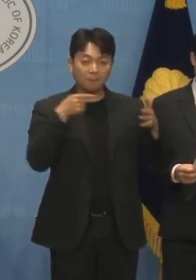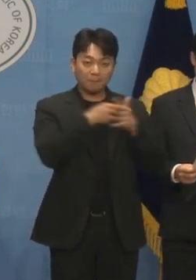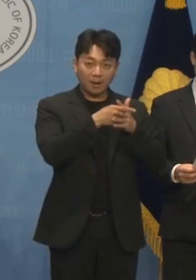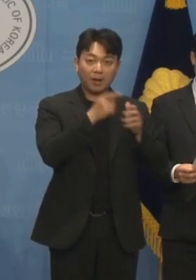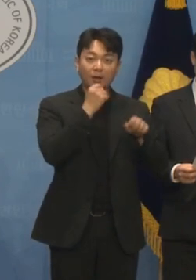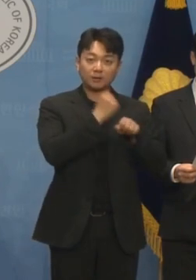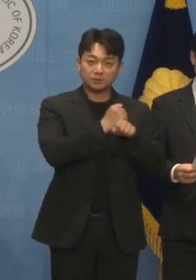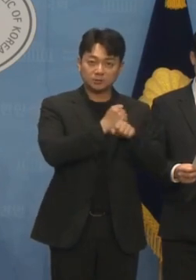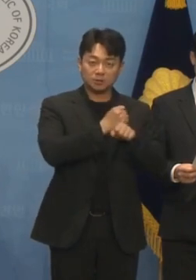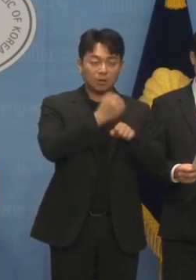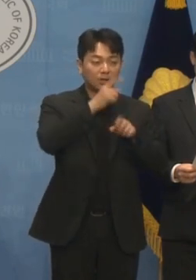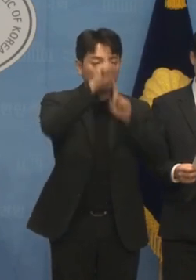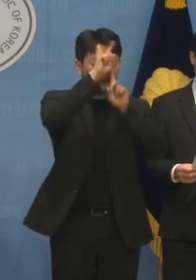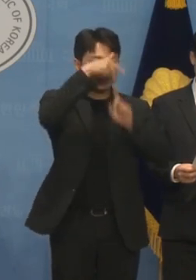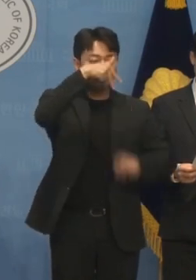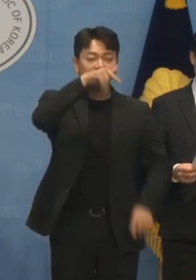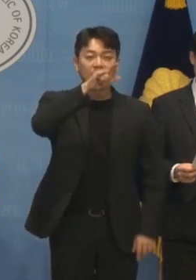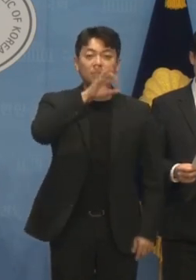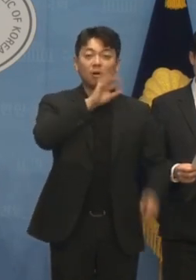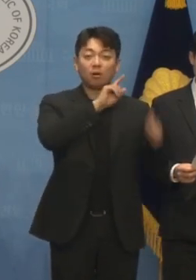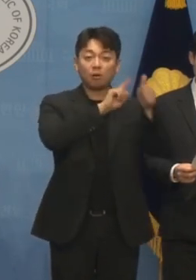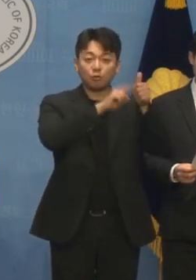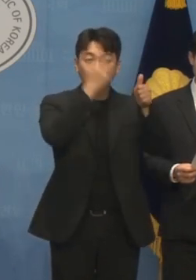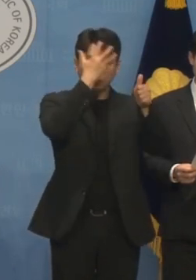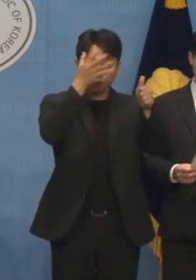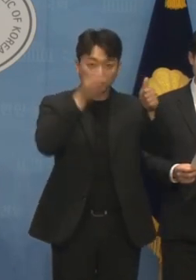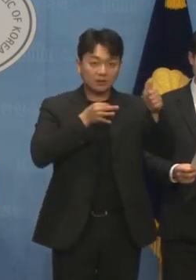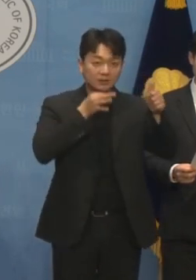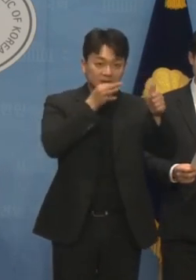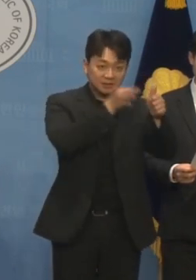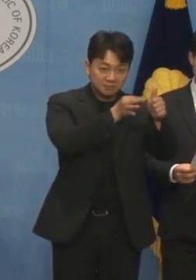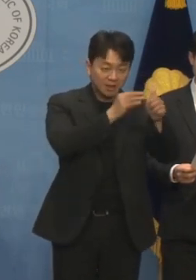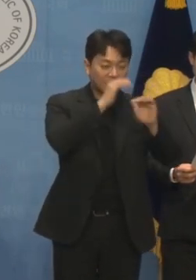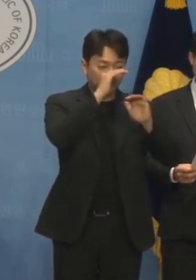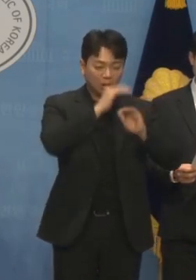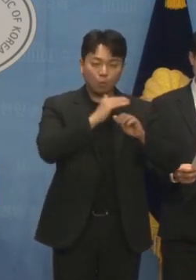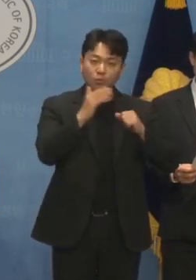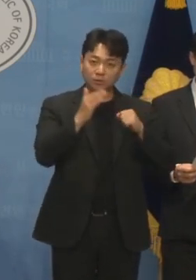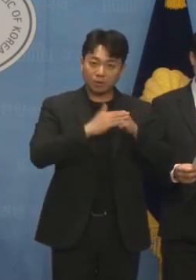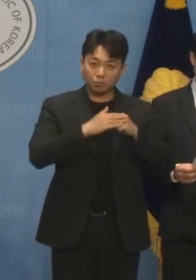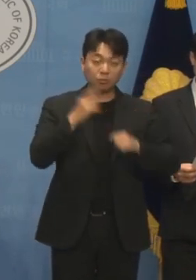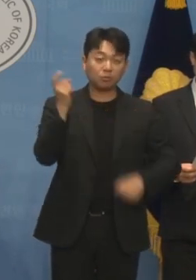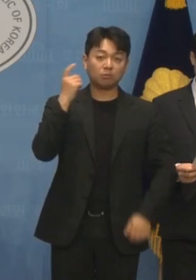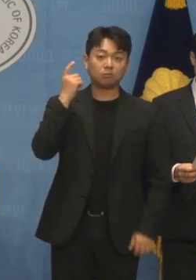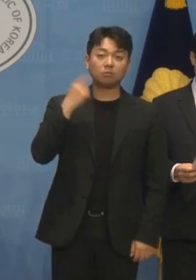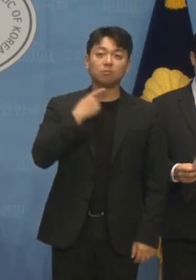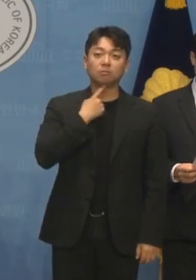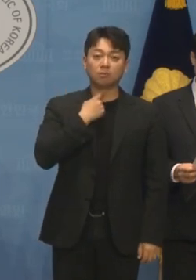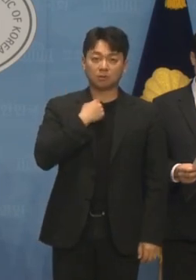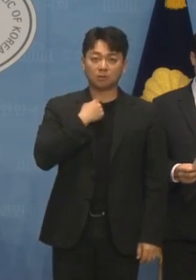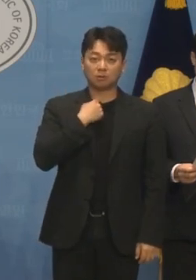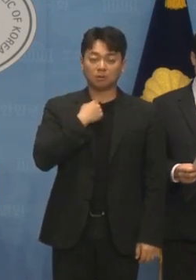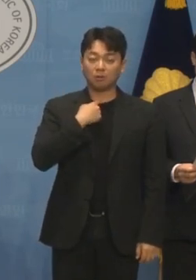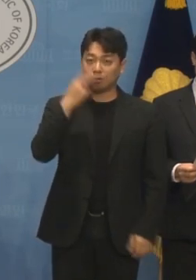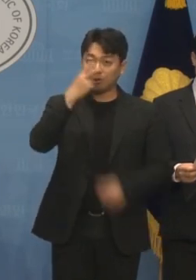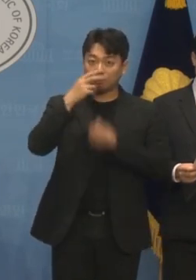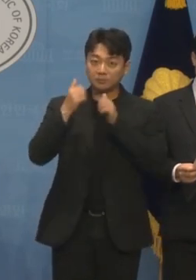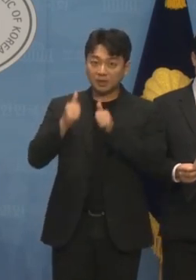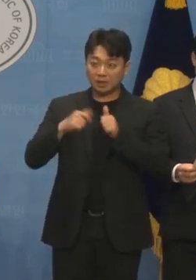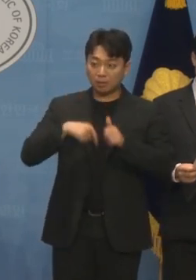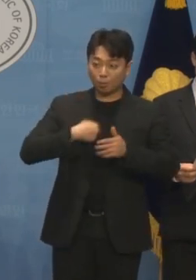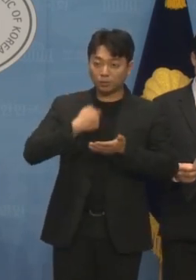후원금을 냈다는 이유 때문이라고 합니다 검찰 수사 자체만으로도 겁이 나는데 본인